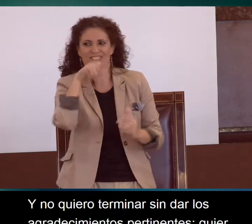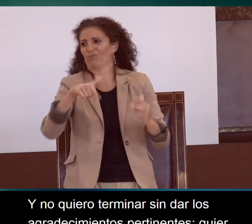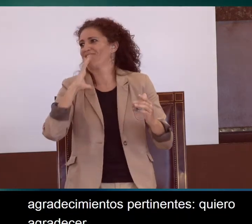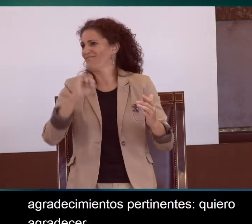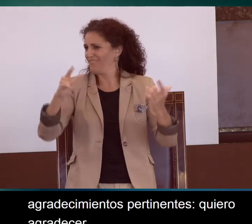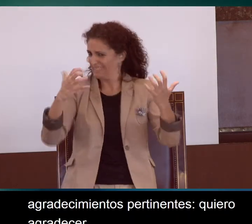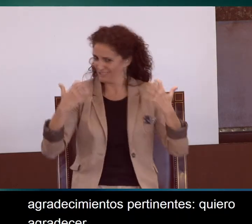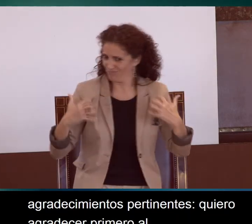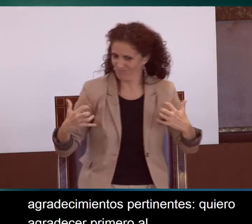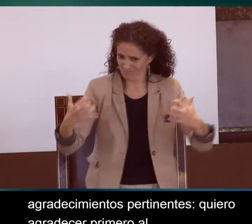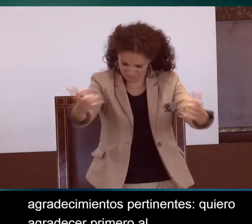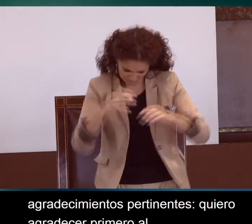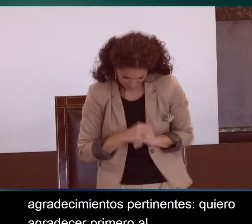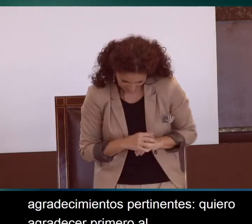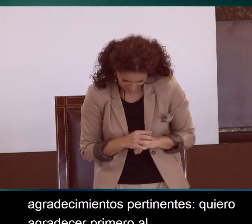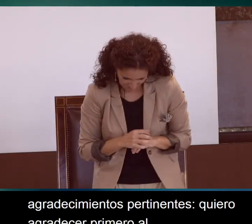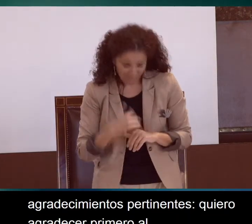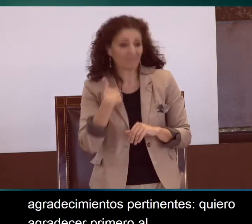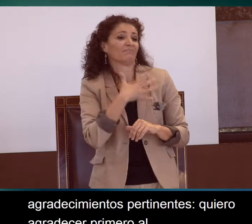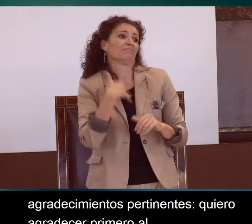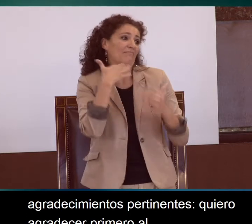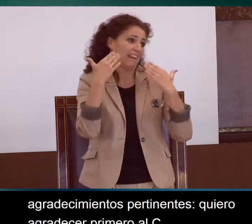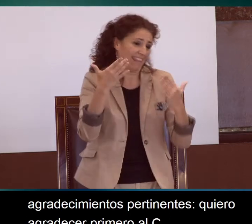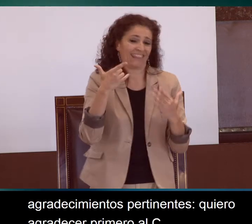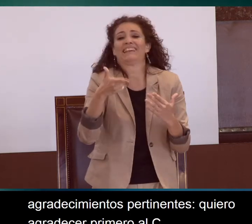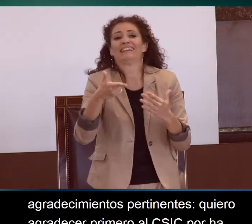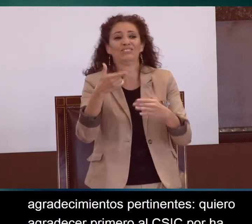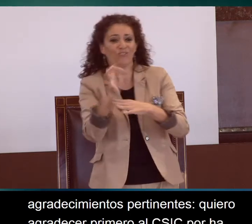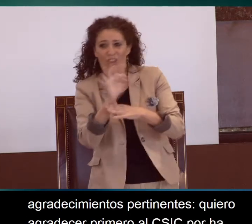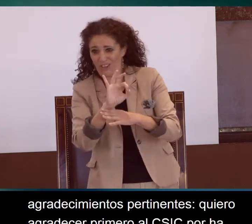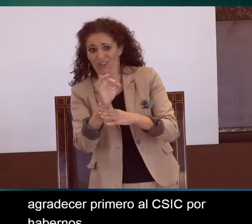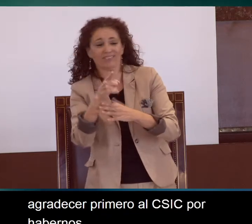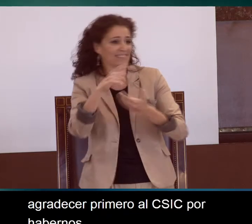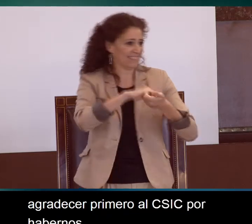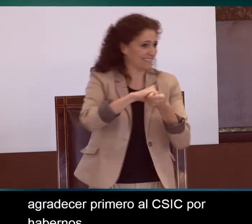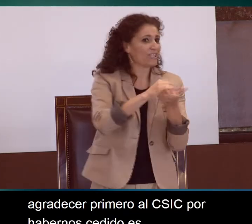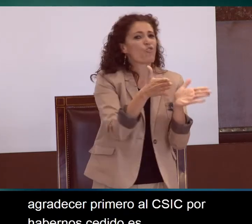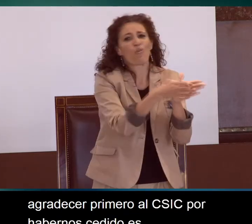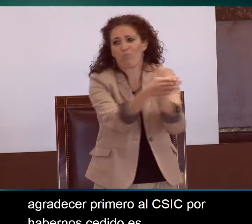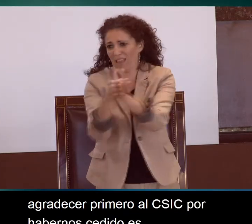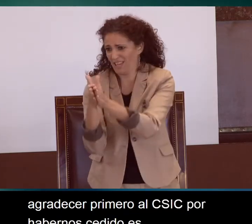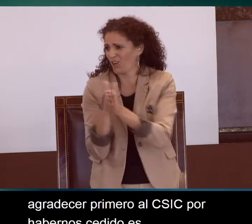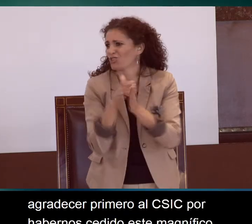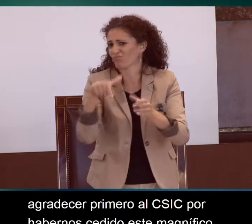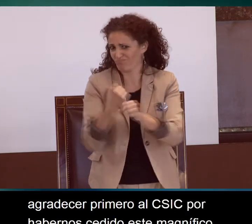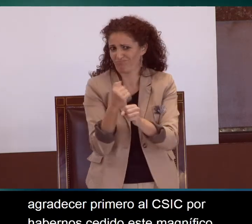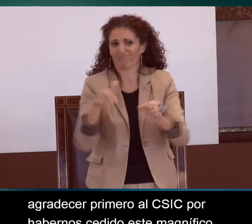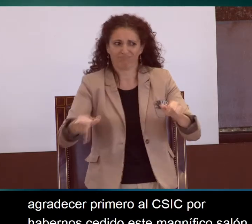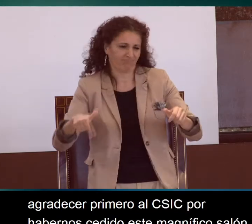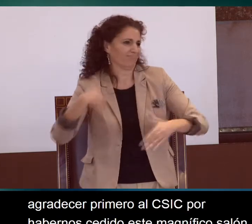por habernos cedido este magnífico salón de actos, agradecer a la Fundación CNSE, a la CNSE, a los